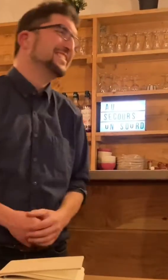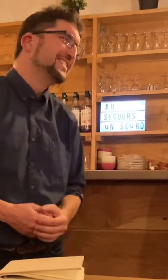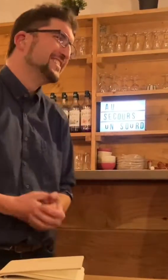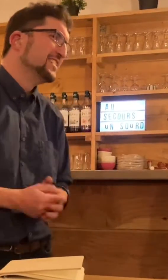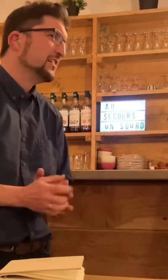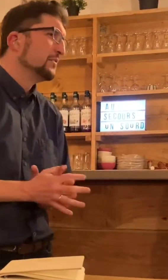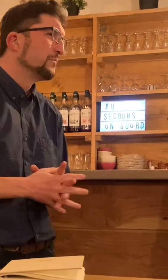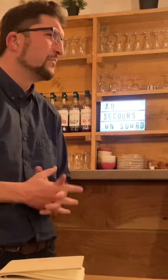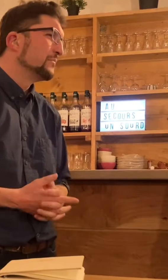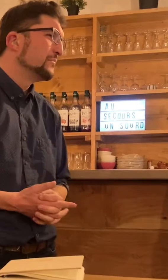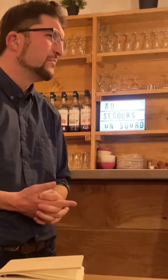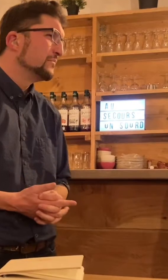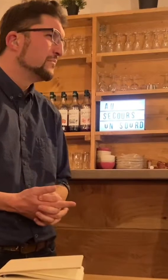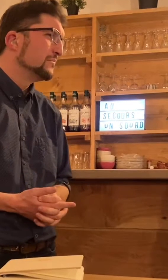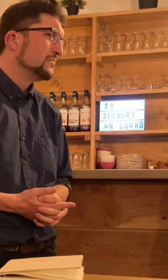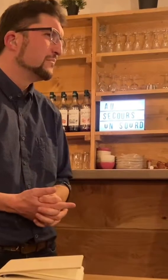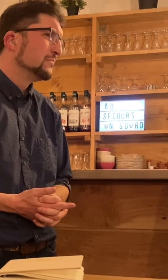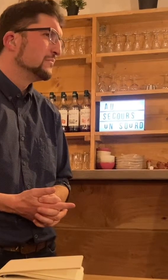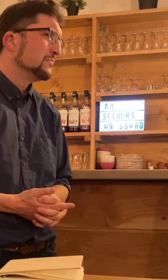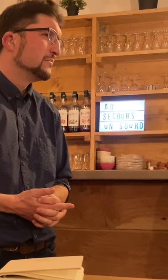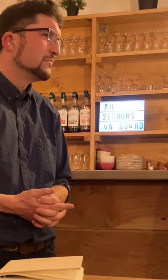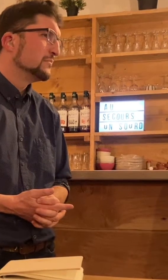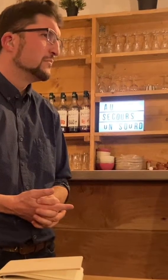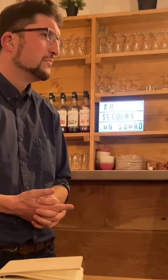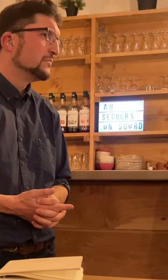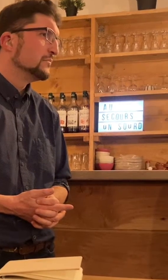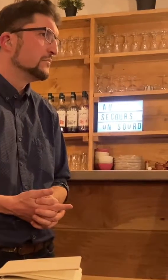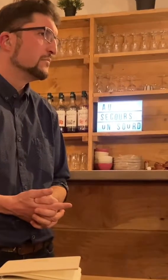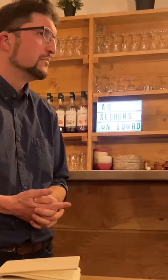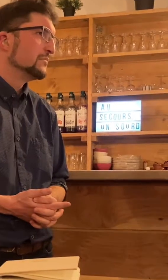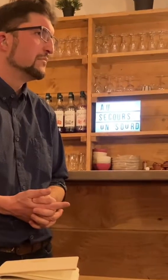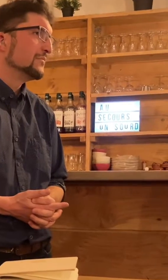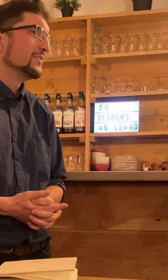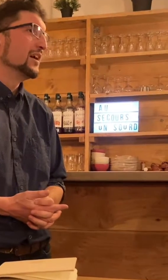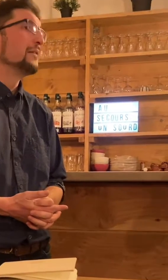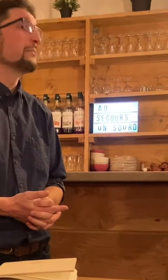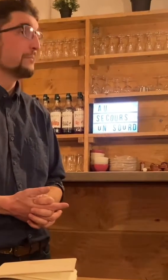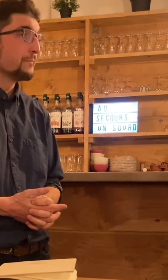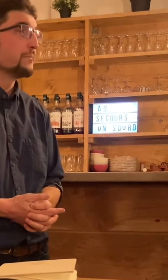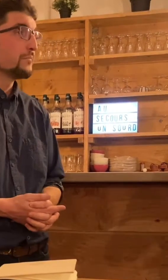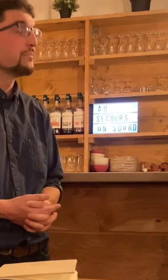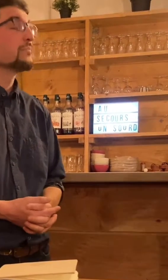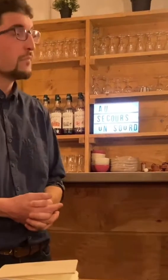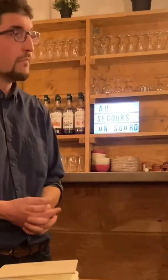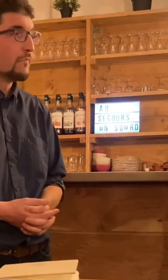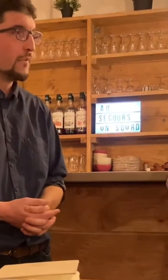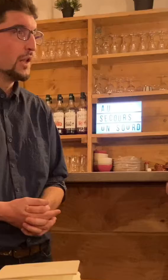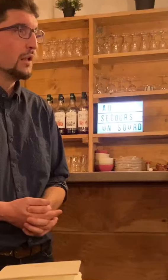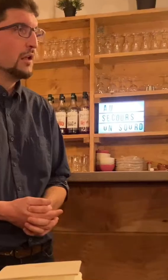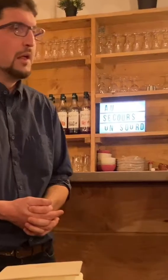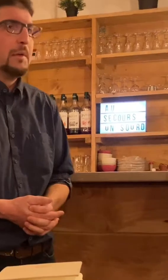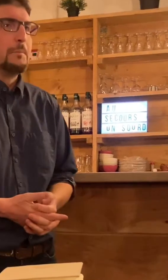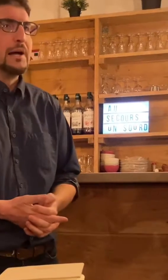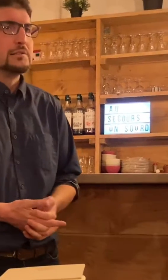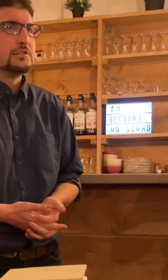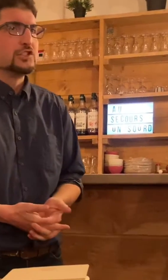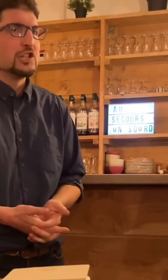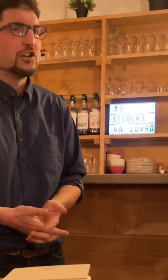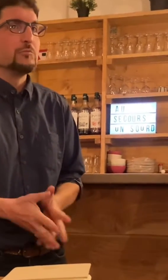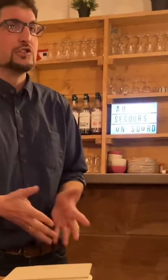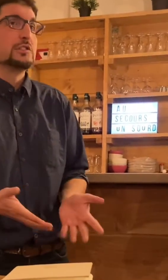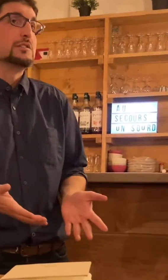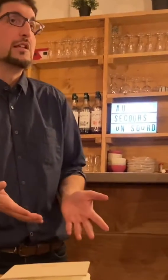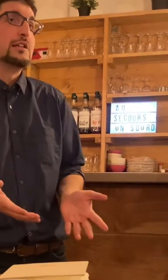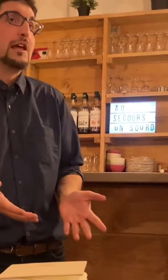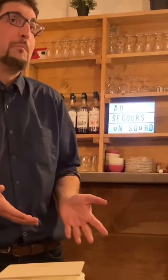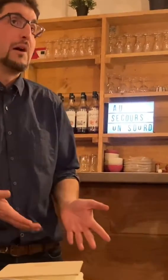Je voulais savoir pourquoi vous êtes parlé dans une école avec d'autres enfants sourds. Est-ce que c'était un choix ou pas? Ben, déjà,